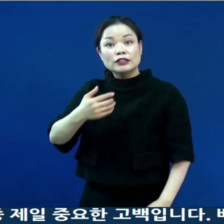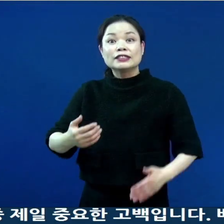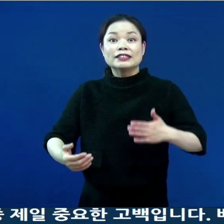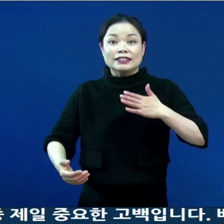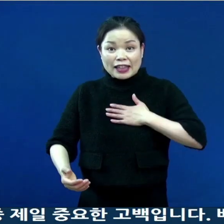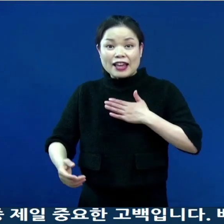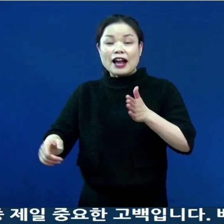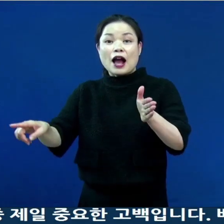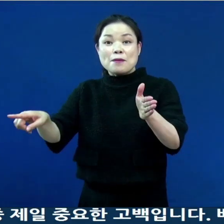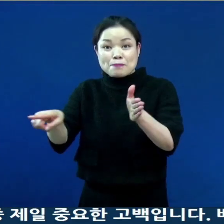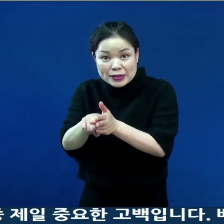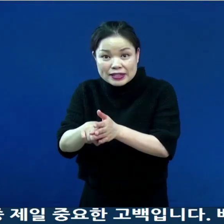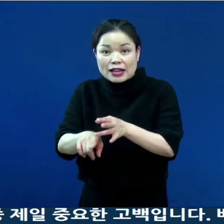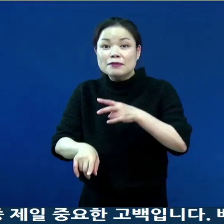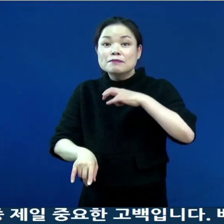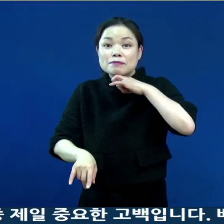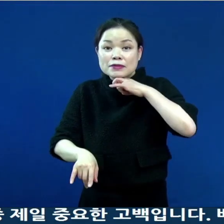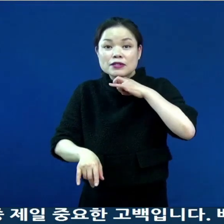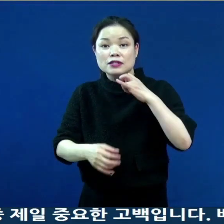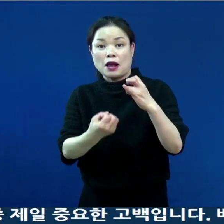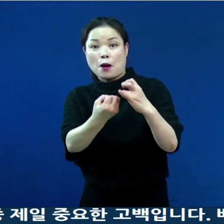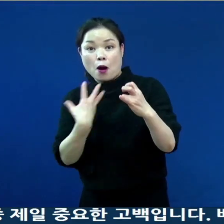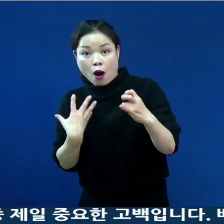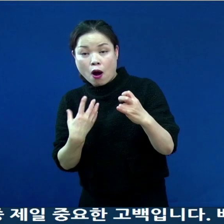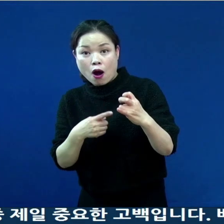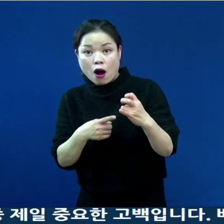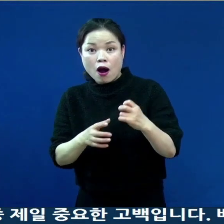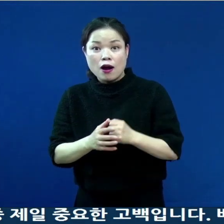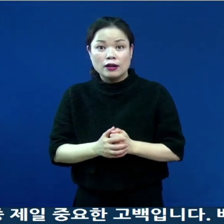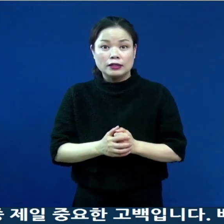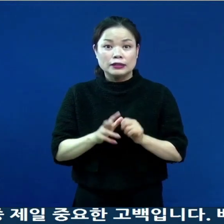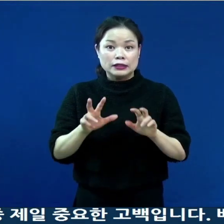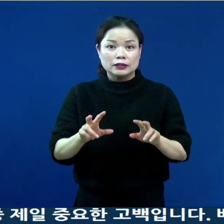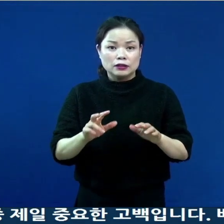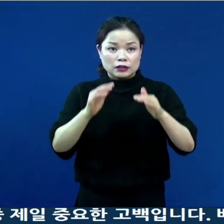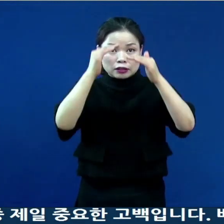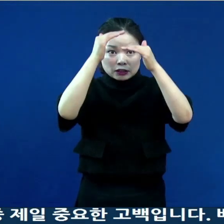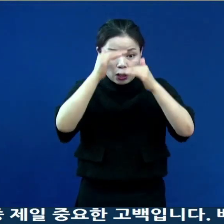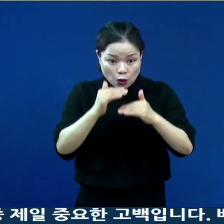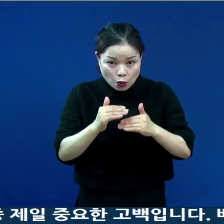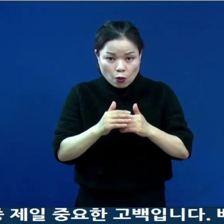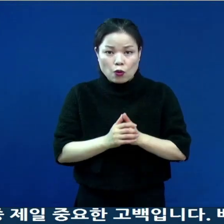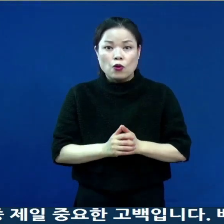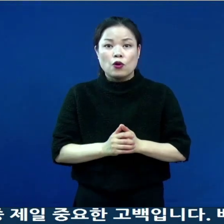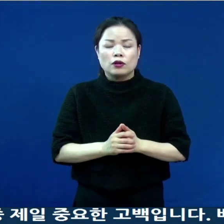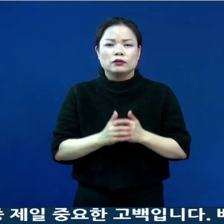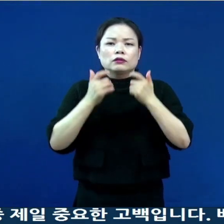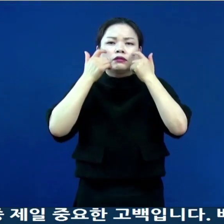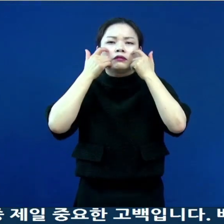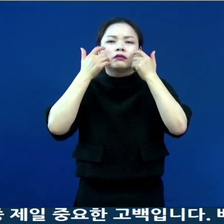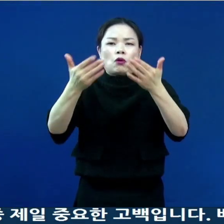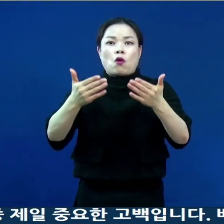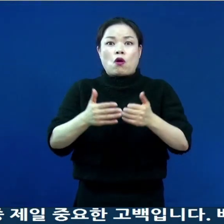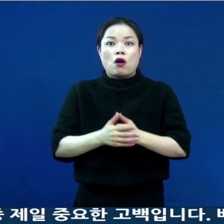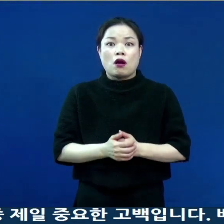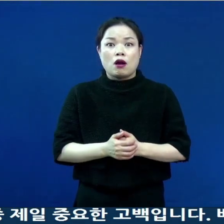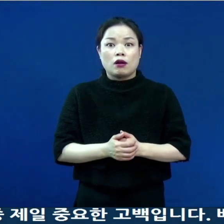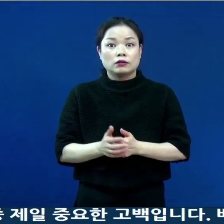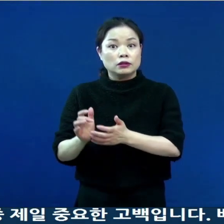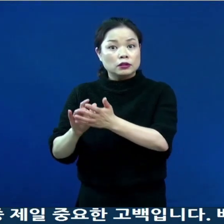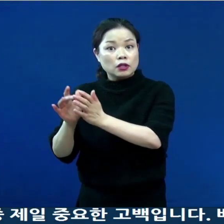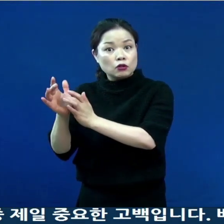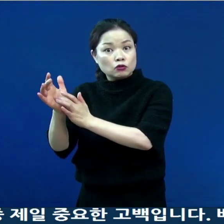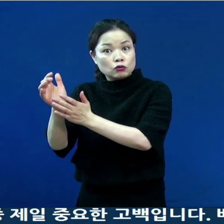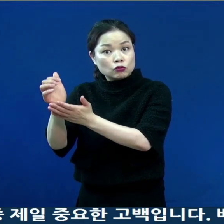내가 믿나이다. 자, 이제 오늘 지금 살피는 본문을 이제 정확히 분해합니다.